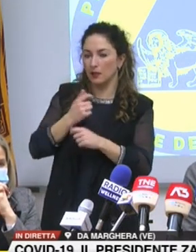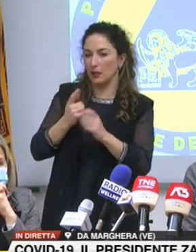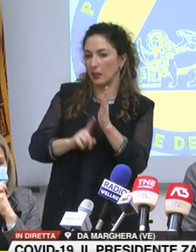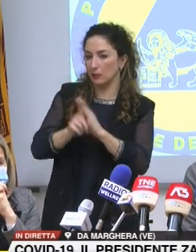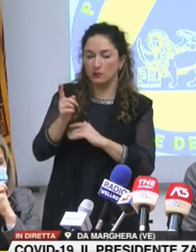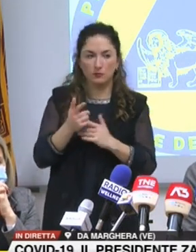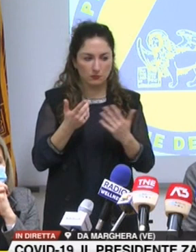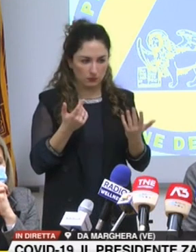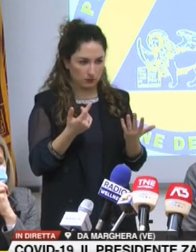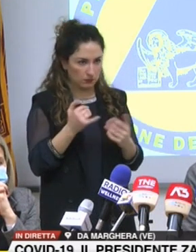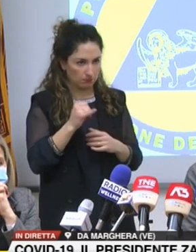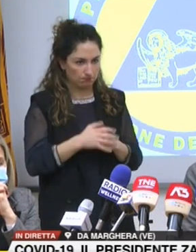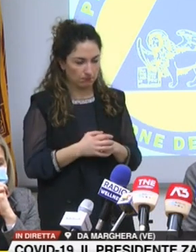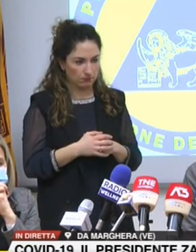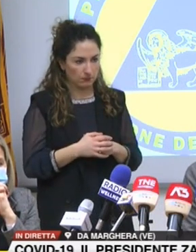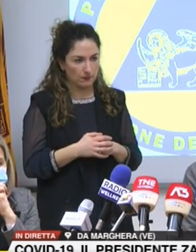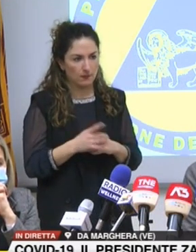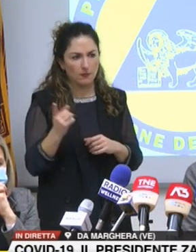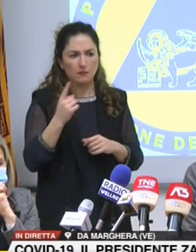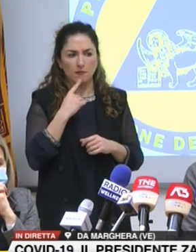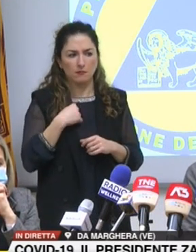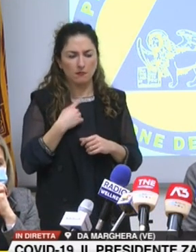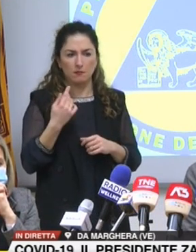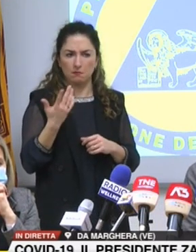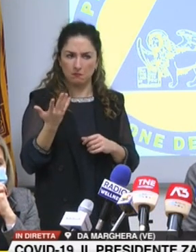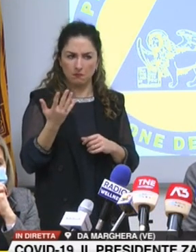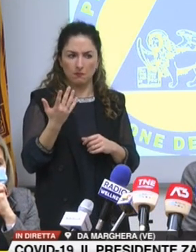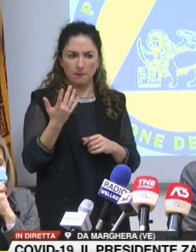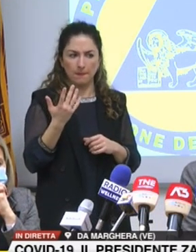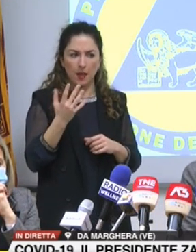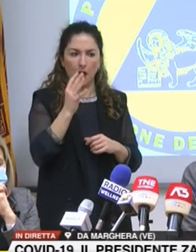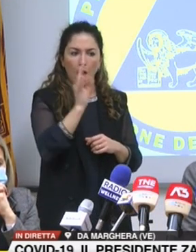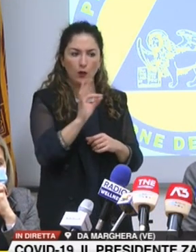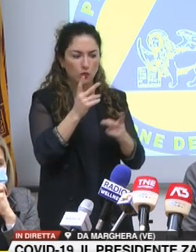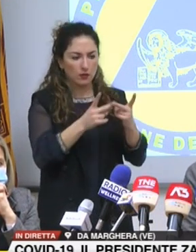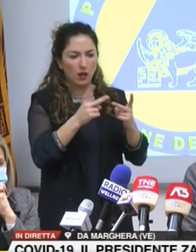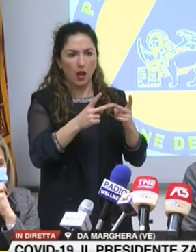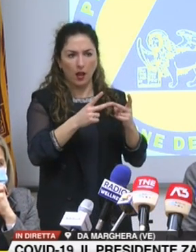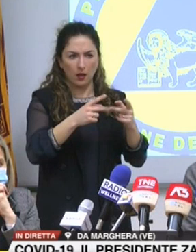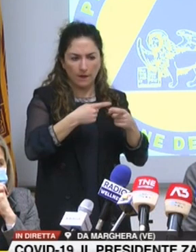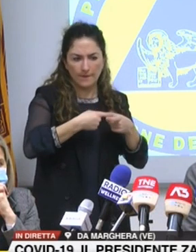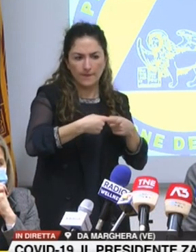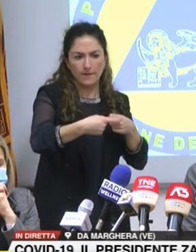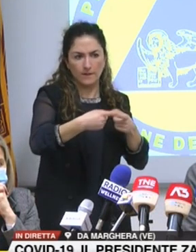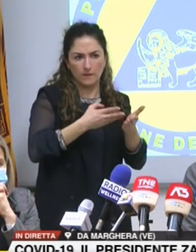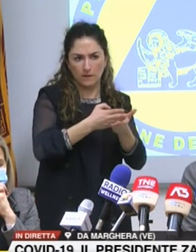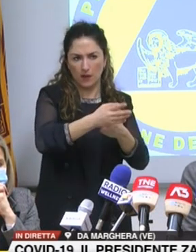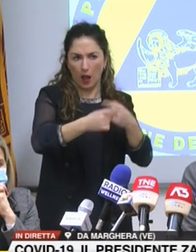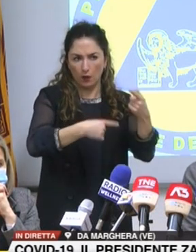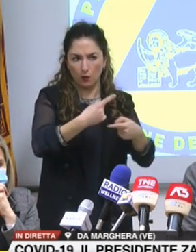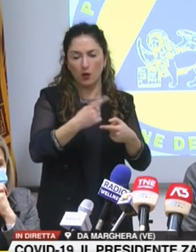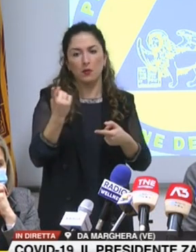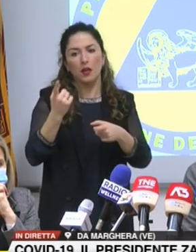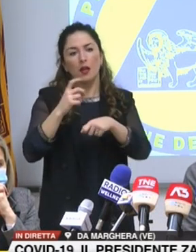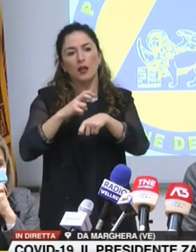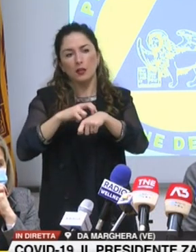perché è chiuso ormai. E le regioni, ecco. Mi diceva addirittura che sono alcune realtà ancora in corso, per cui vi darà lì il fatto e quello che è